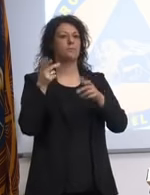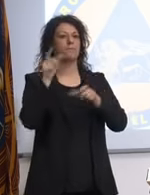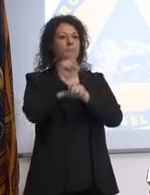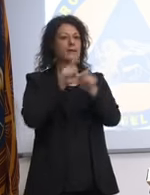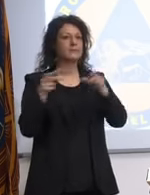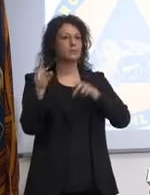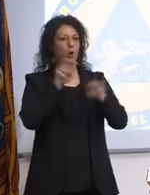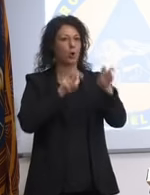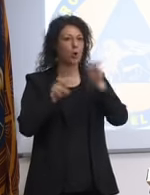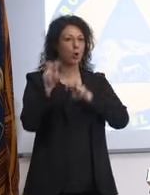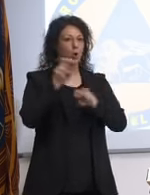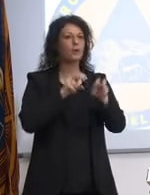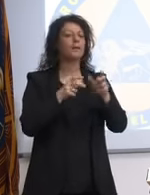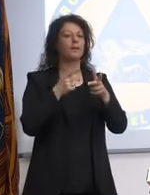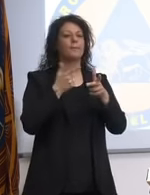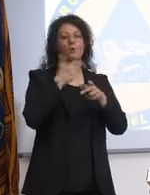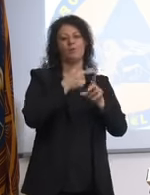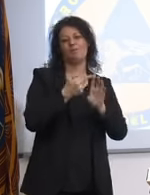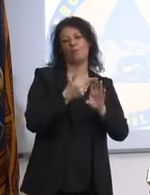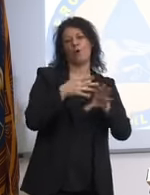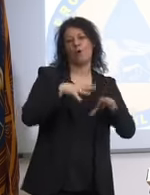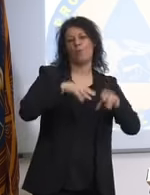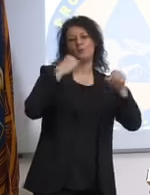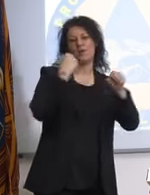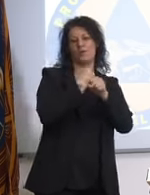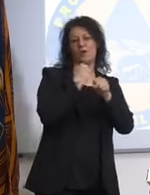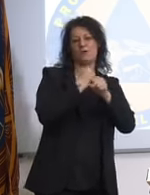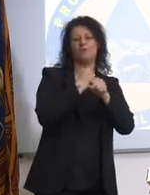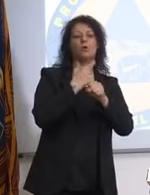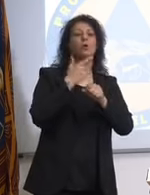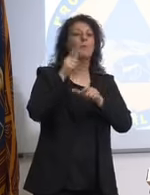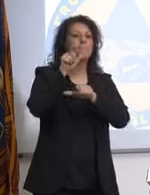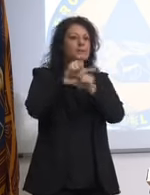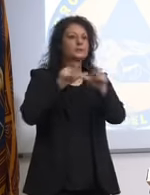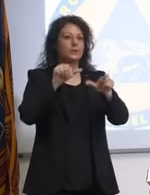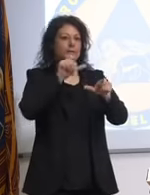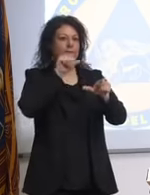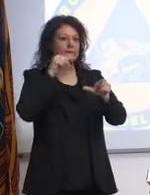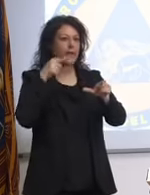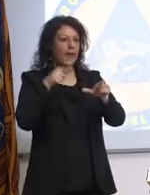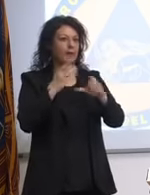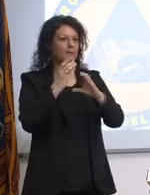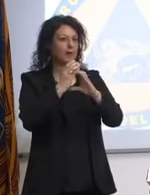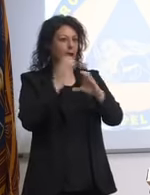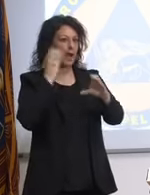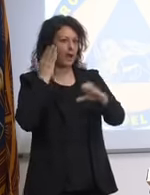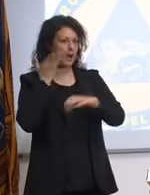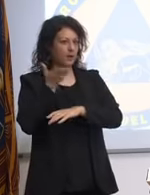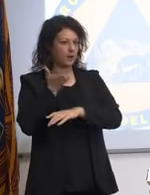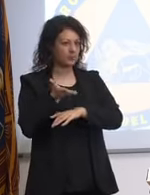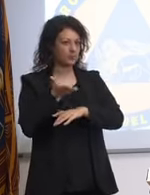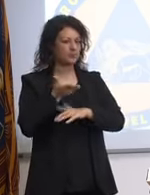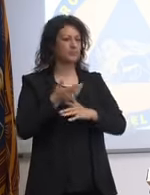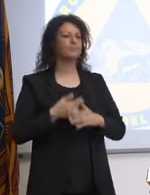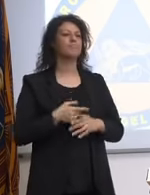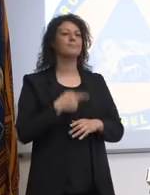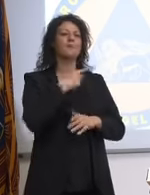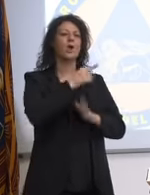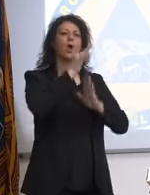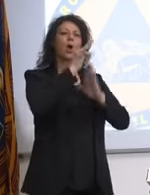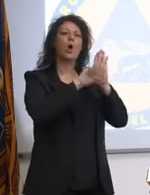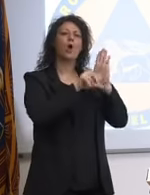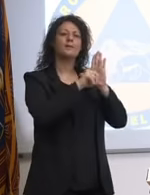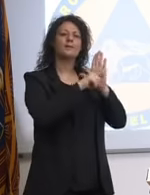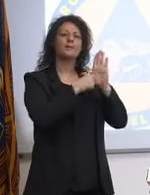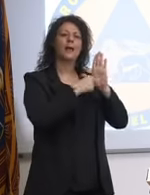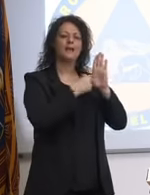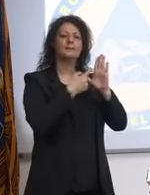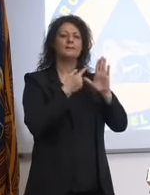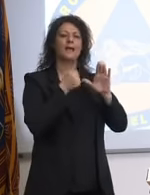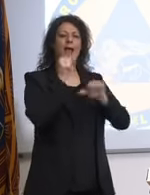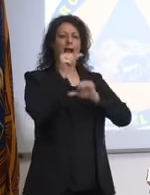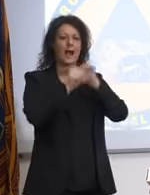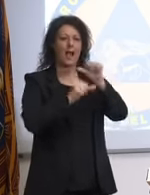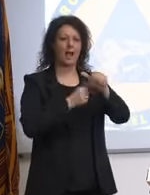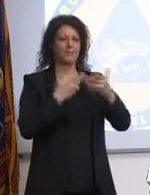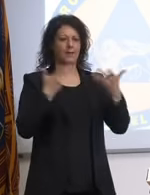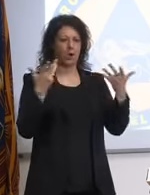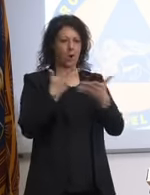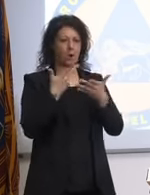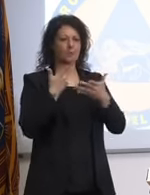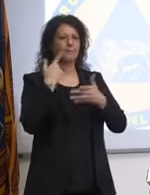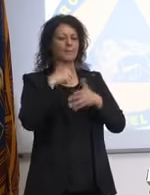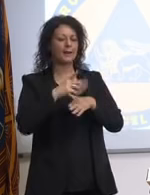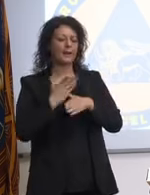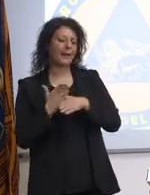del trasporto pubblico. Nella sua ordinanza cambia il sistema di ingresso nei mezzi pubblici, treni e